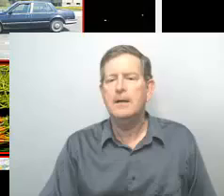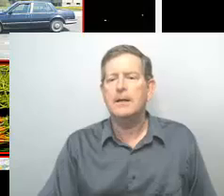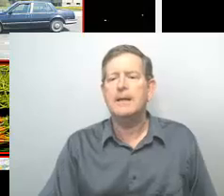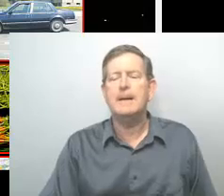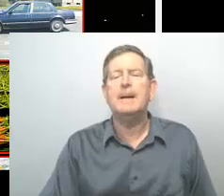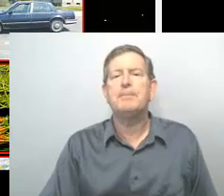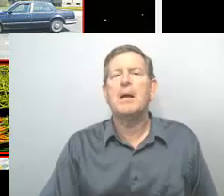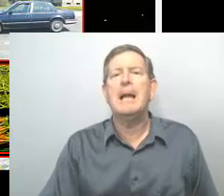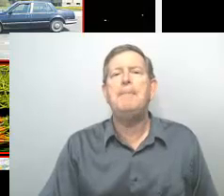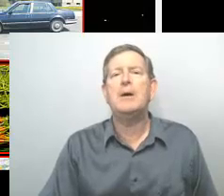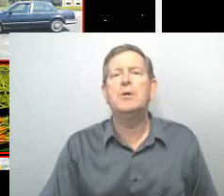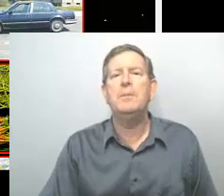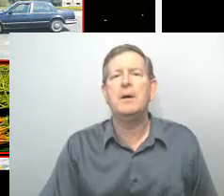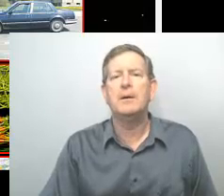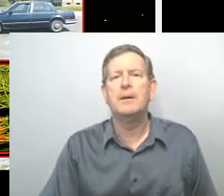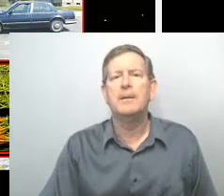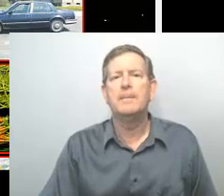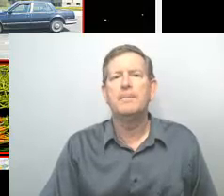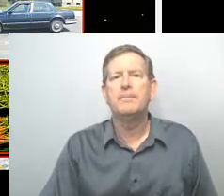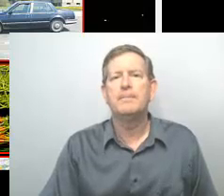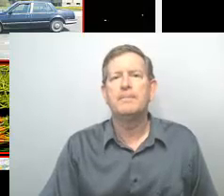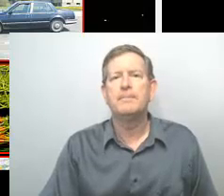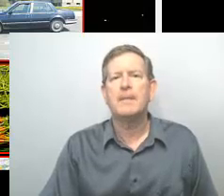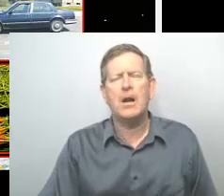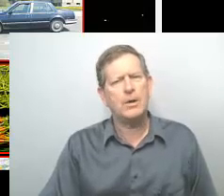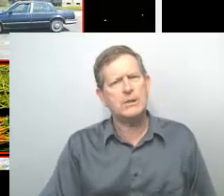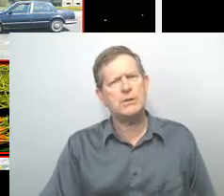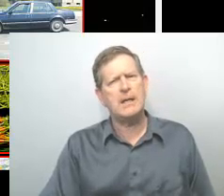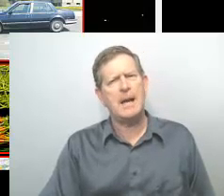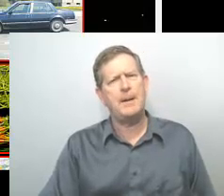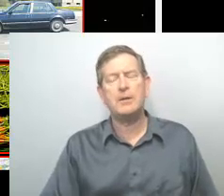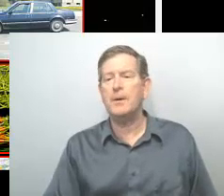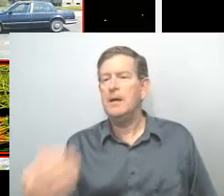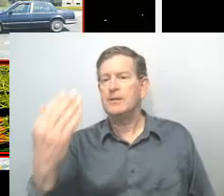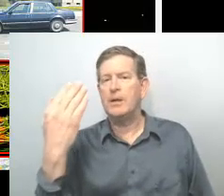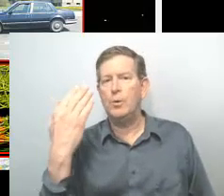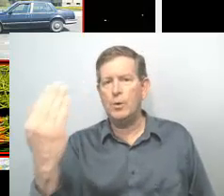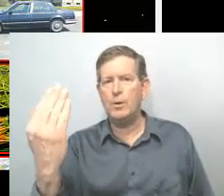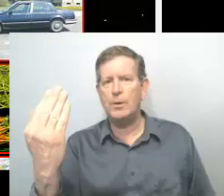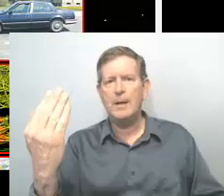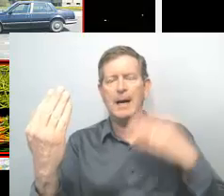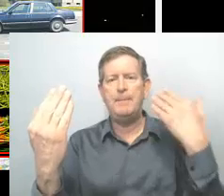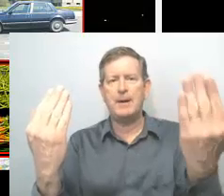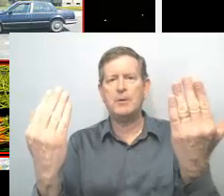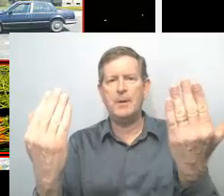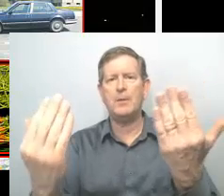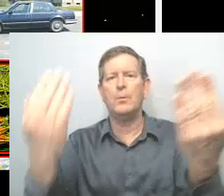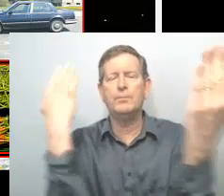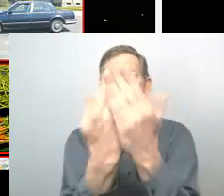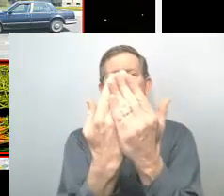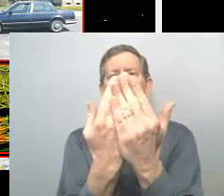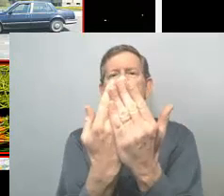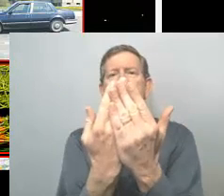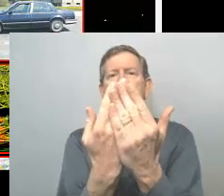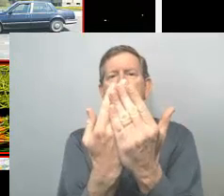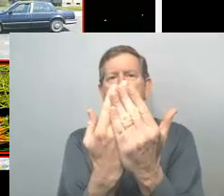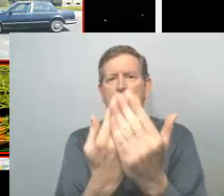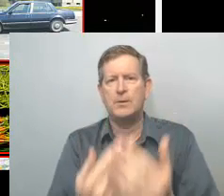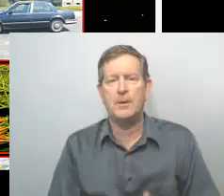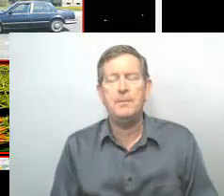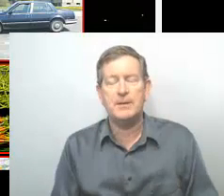céréales. L'appartement. Alors, qu'est-ce que c'est l'appartement? C'est le appartement, mais on